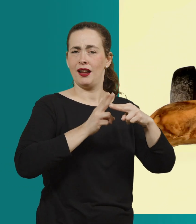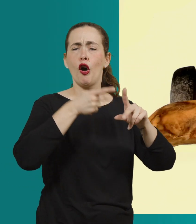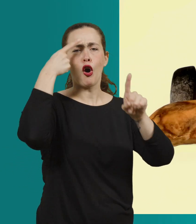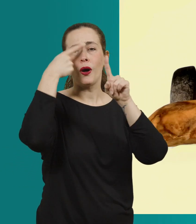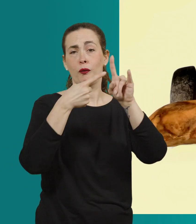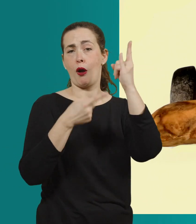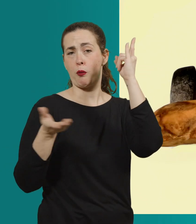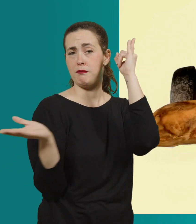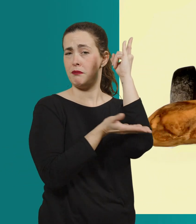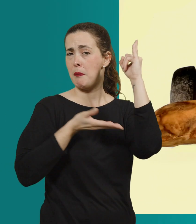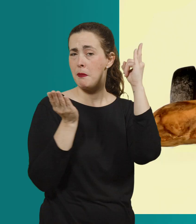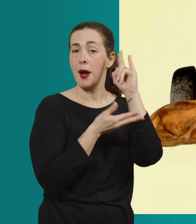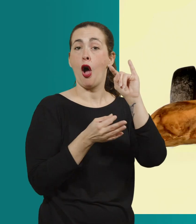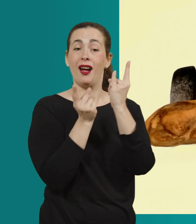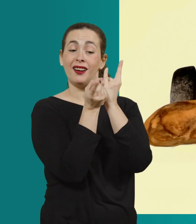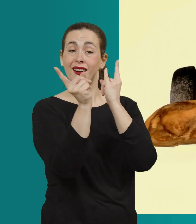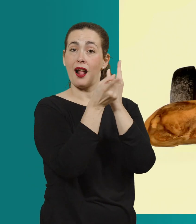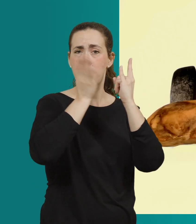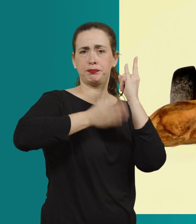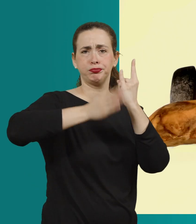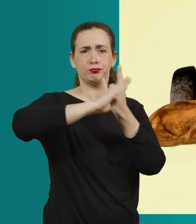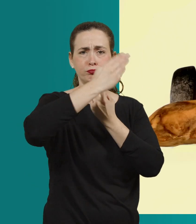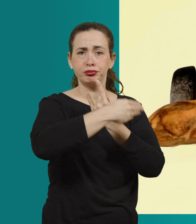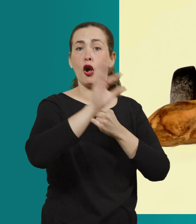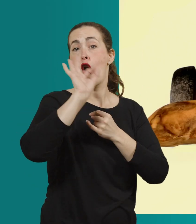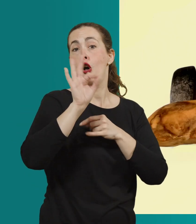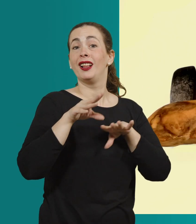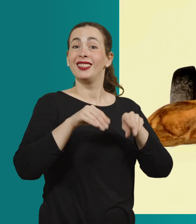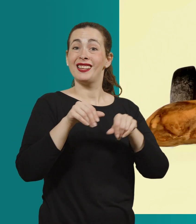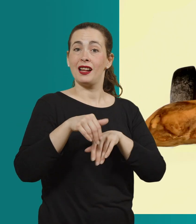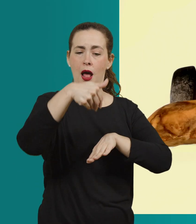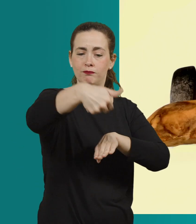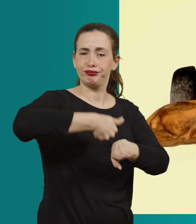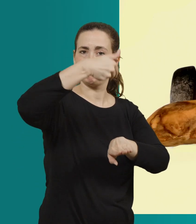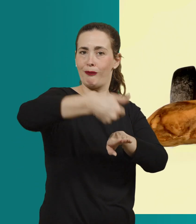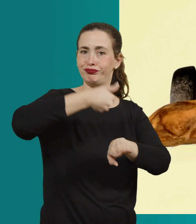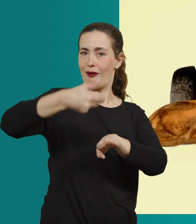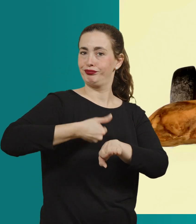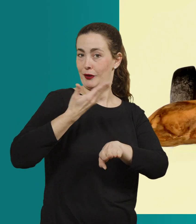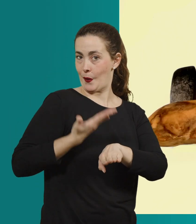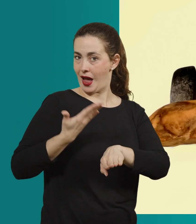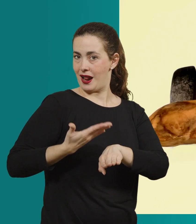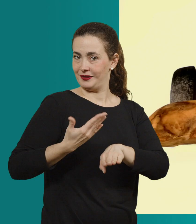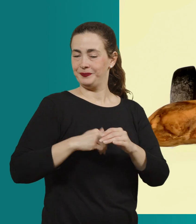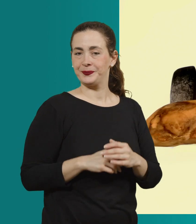per a tallar arbres, branques o també per a llaurar la terra a mode d'aixada.